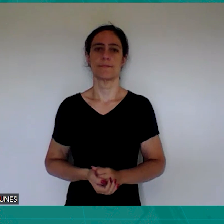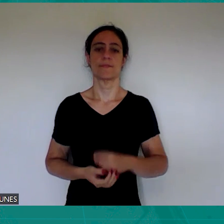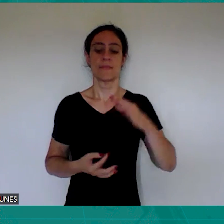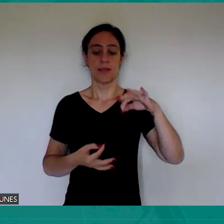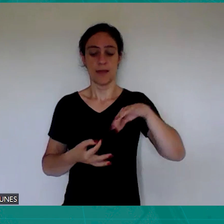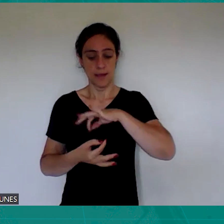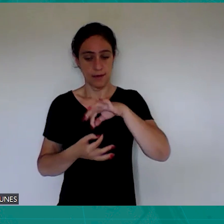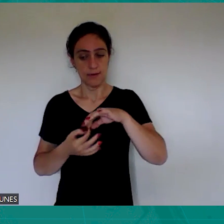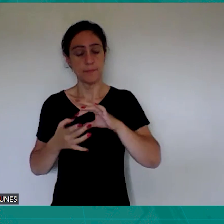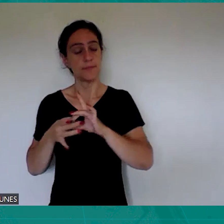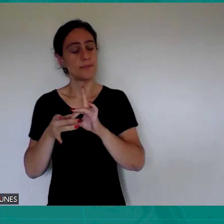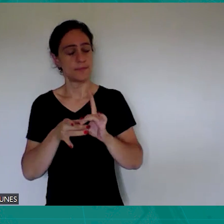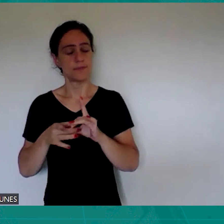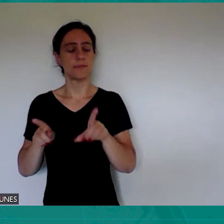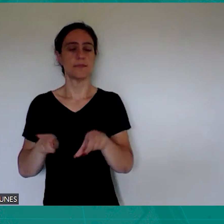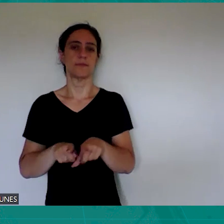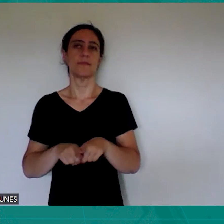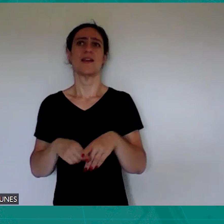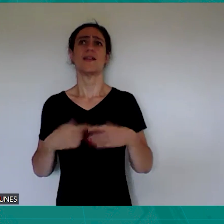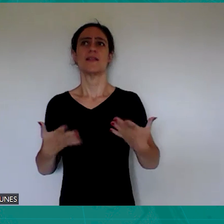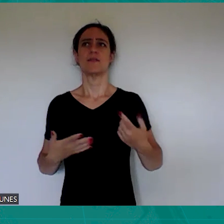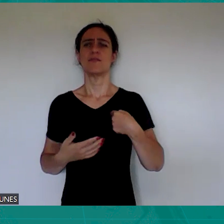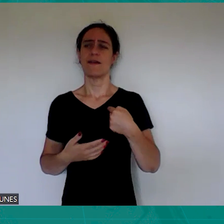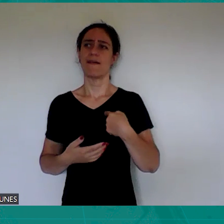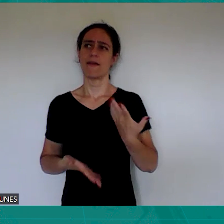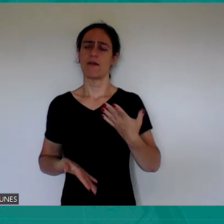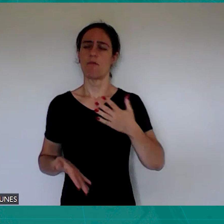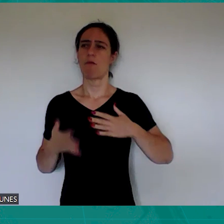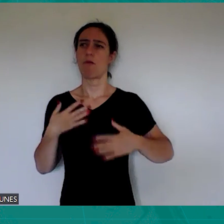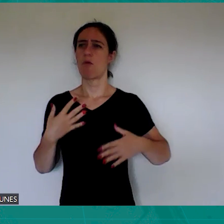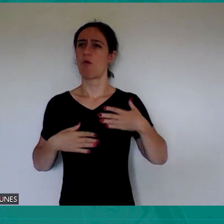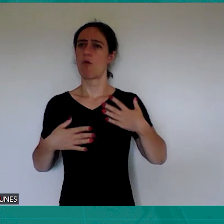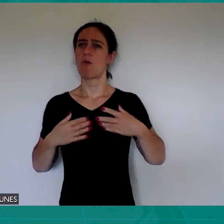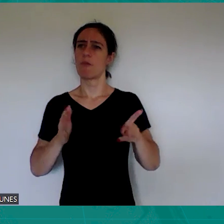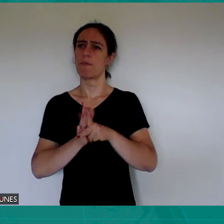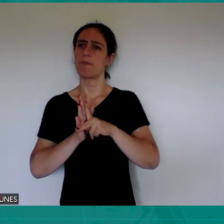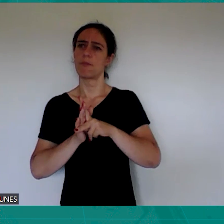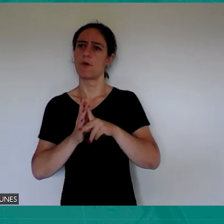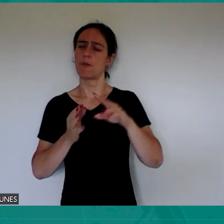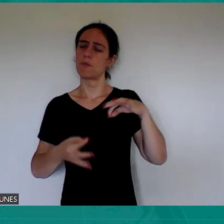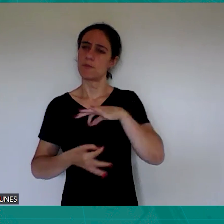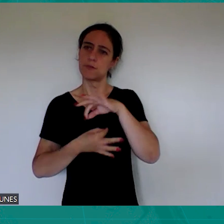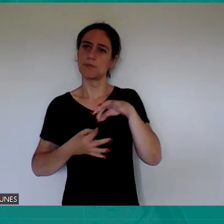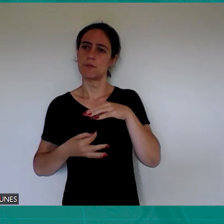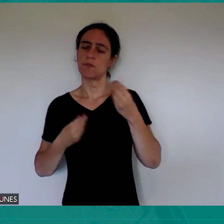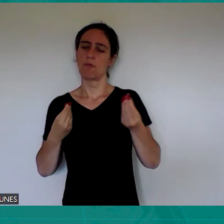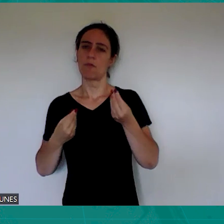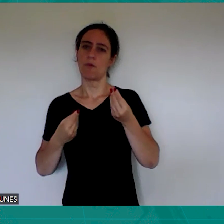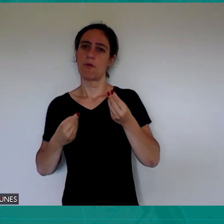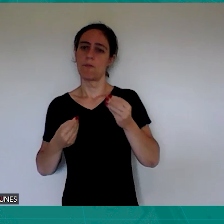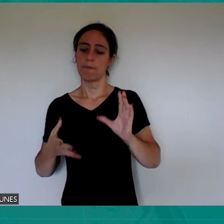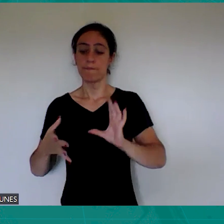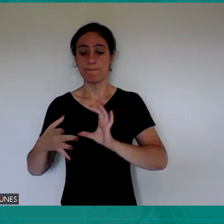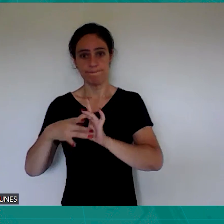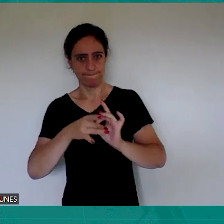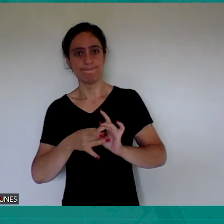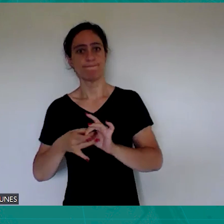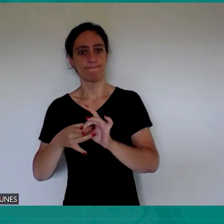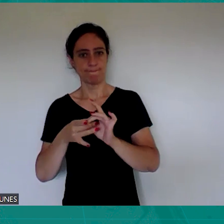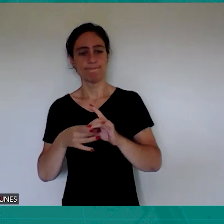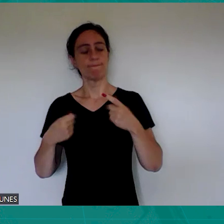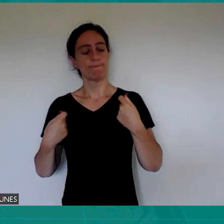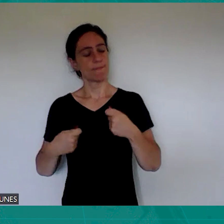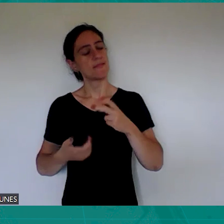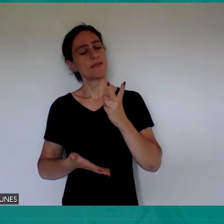que fazer, irmãos, sendo eu, o meu corpo, o templo do Espírito Santo? Irmãos, é se unir ao Espírito. Todo